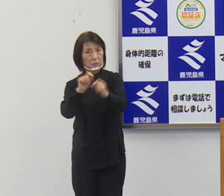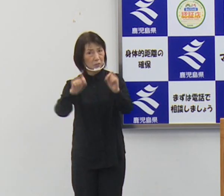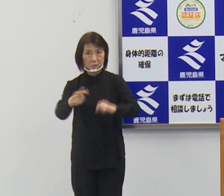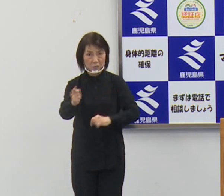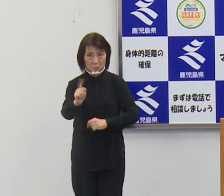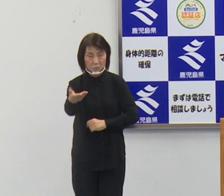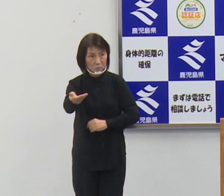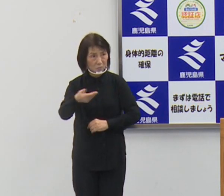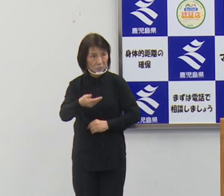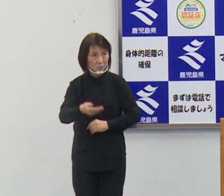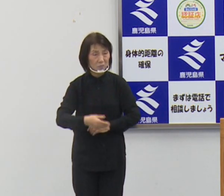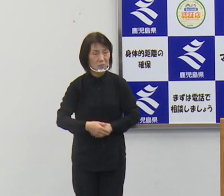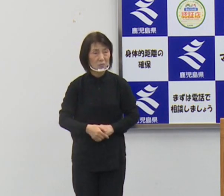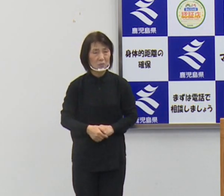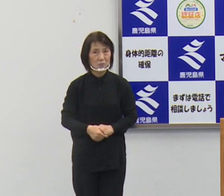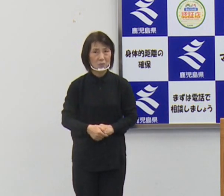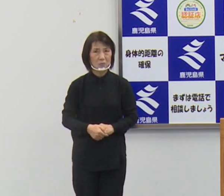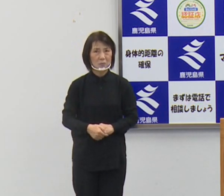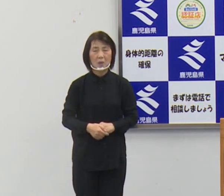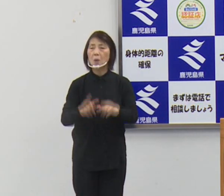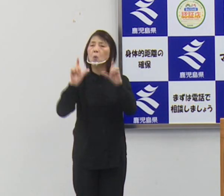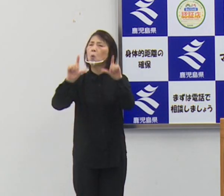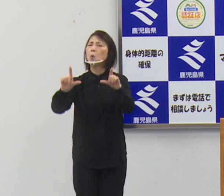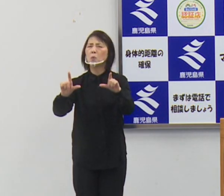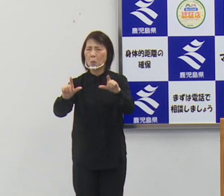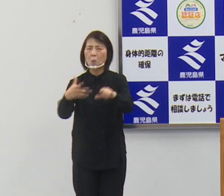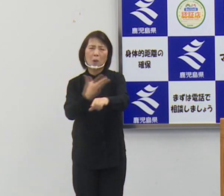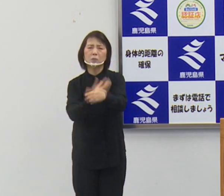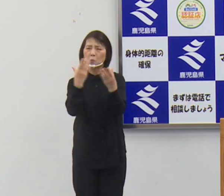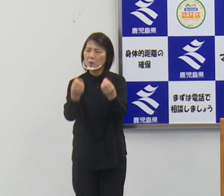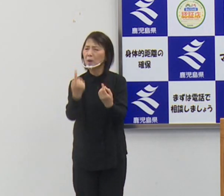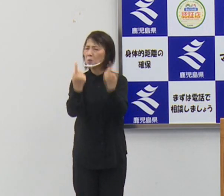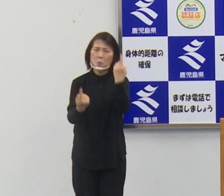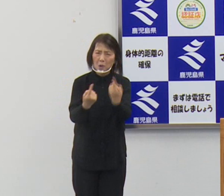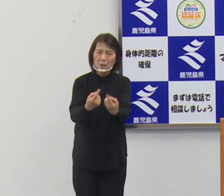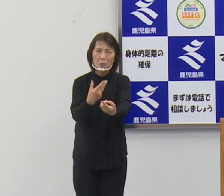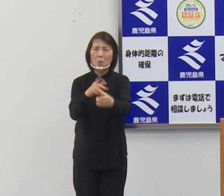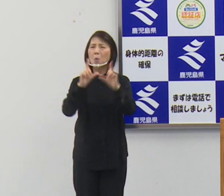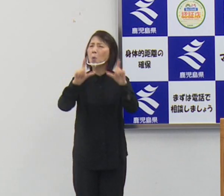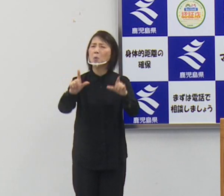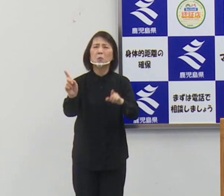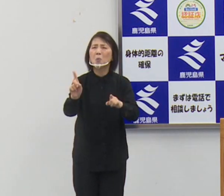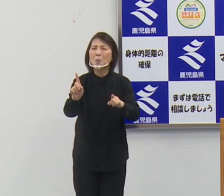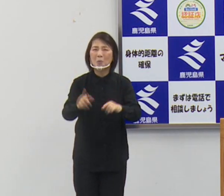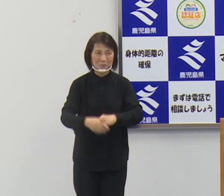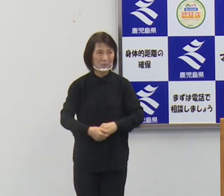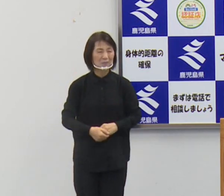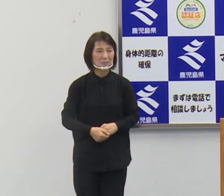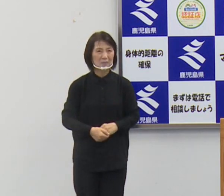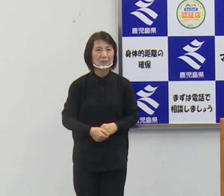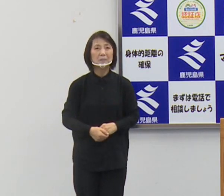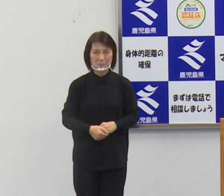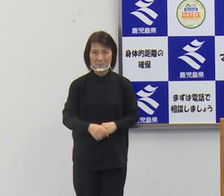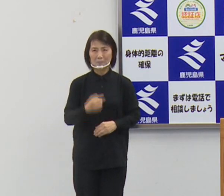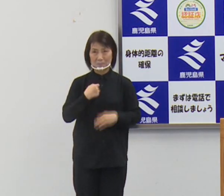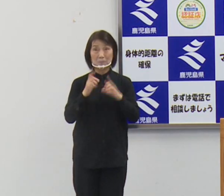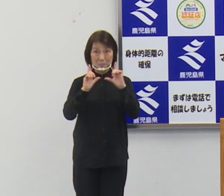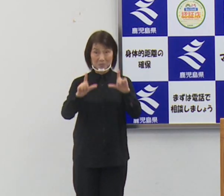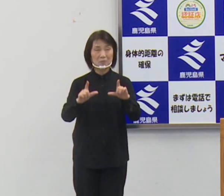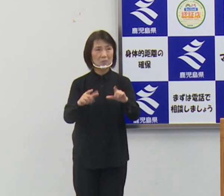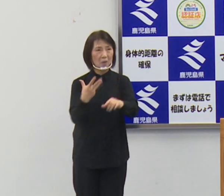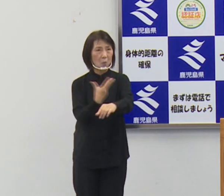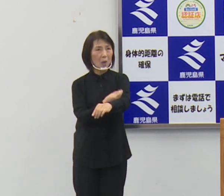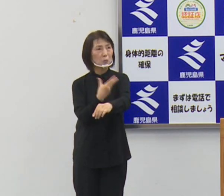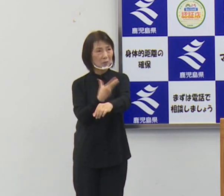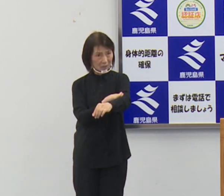はいかがですか。公表については、 あワクチンの接種っていうのはワクチン接種が原因ということではなくて、ワ